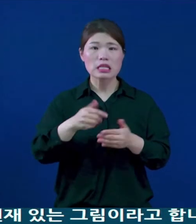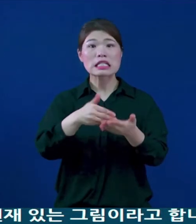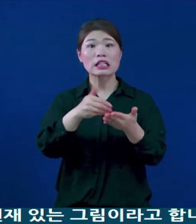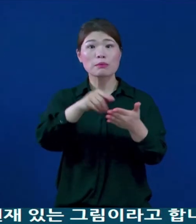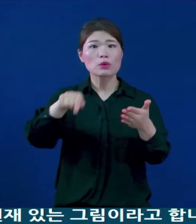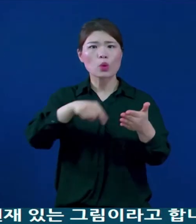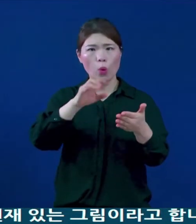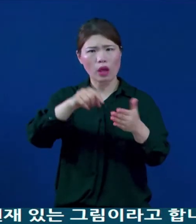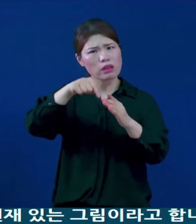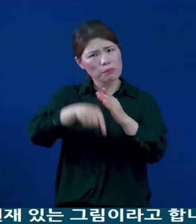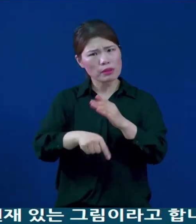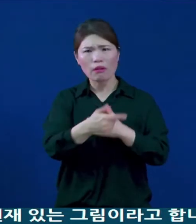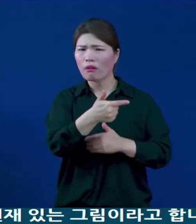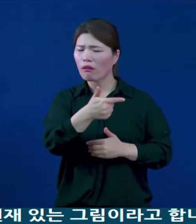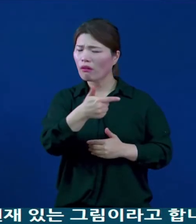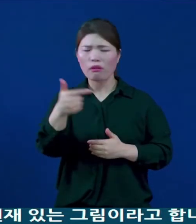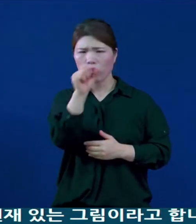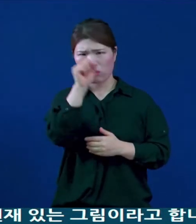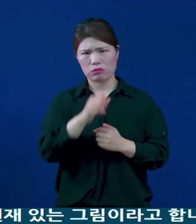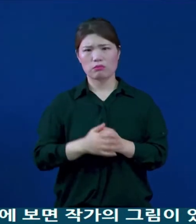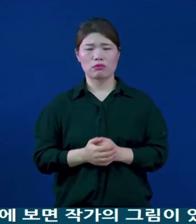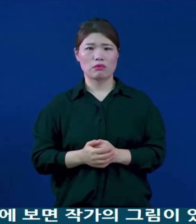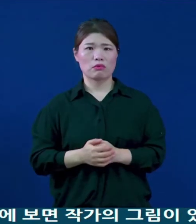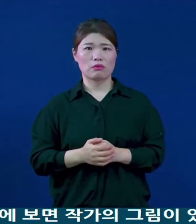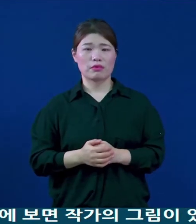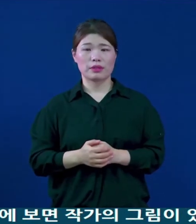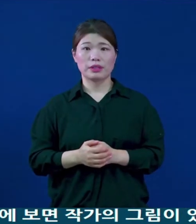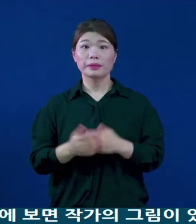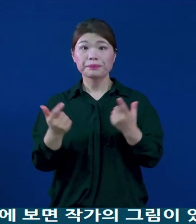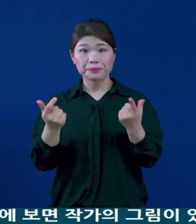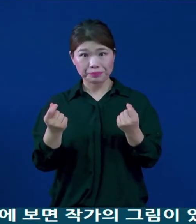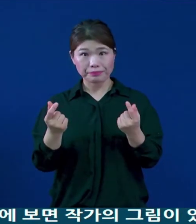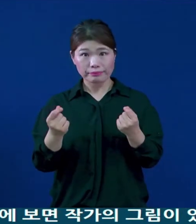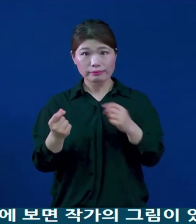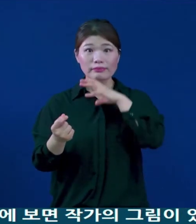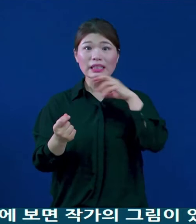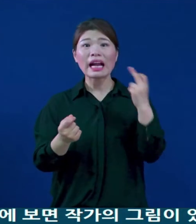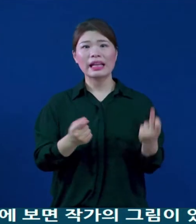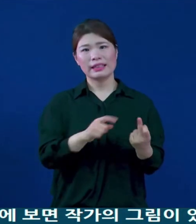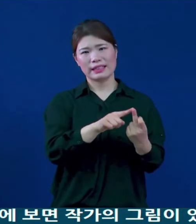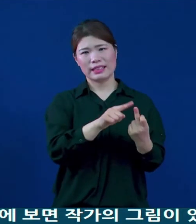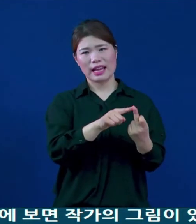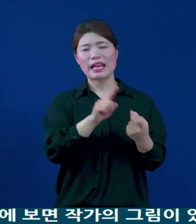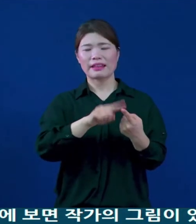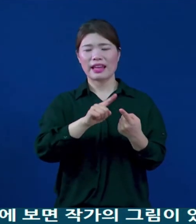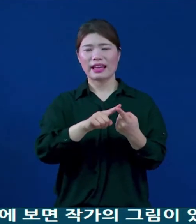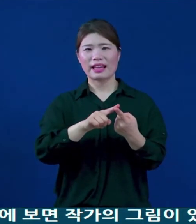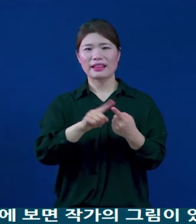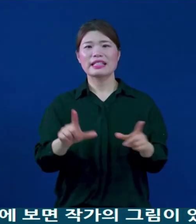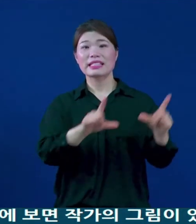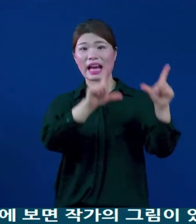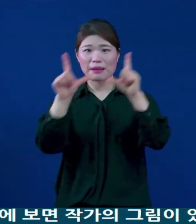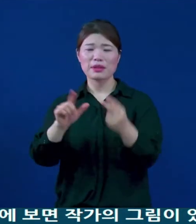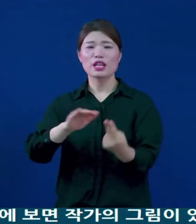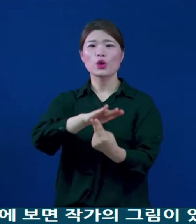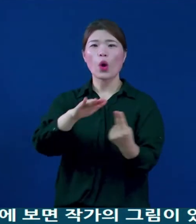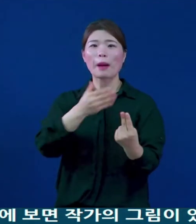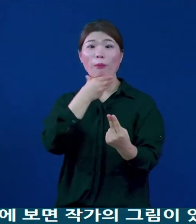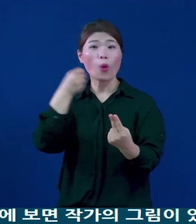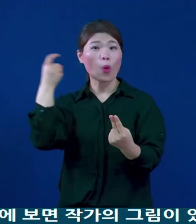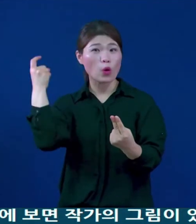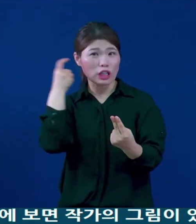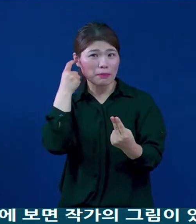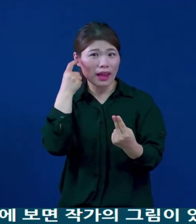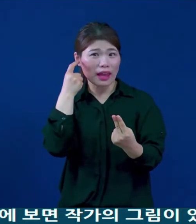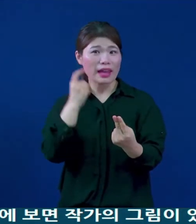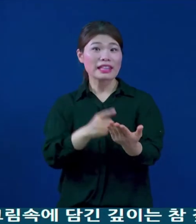참 깊었습니다. 자, 이런 안드레의 삶이 다음으로 요한복음에 소개되고 있는 것은